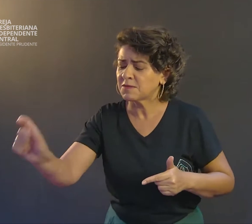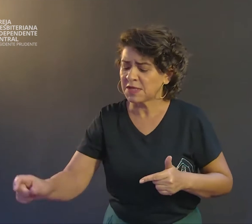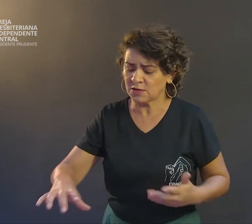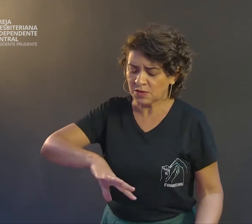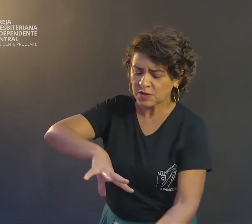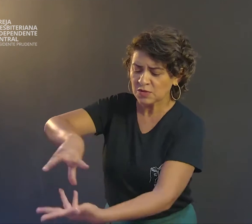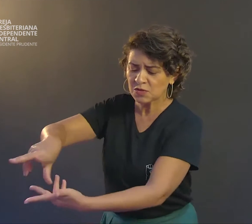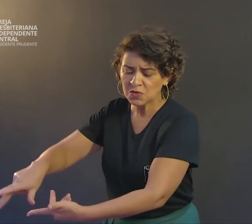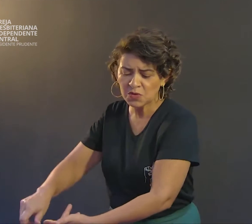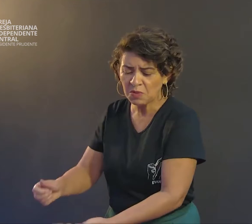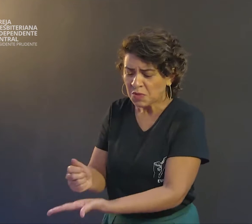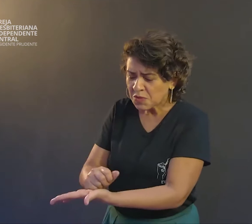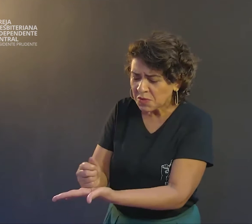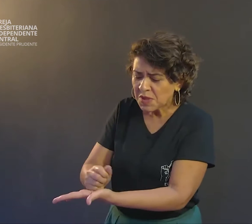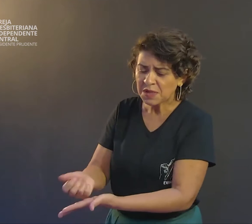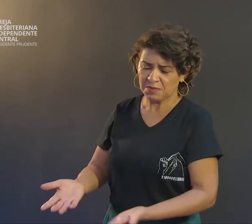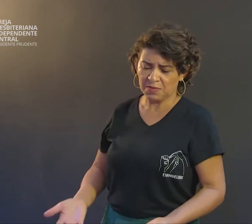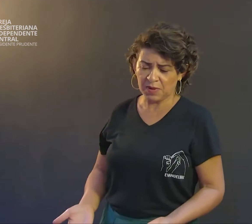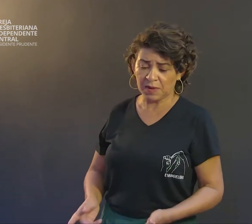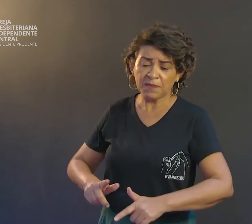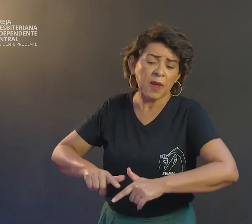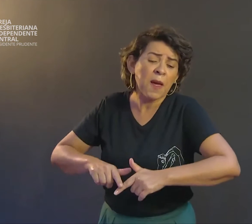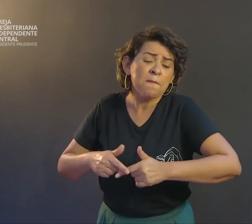Mas Satanás e os seus demônios possuem direitos?